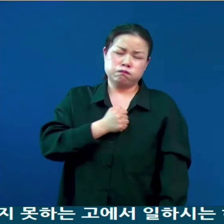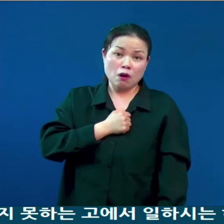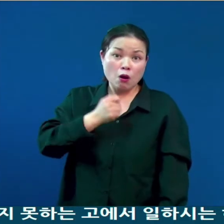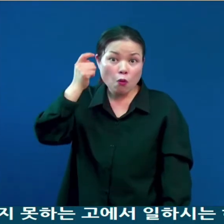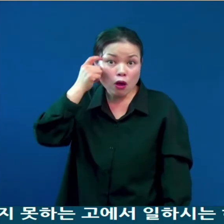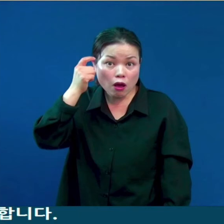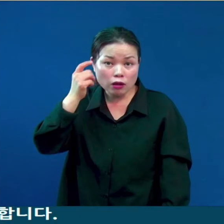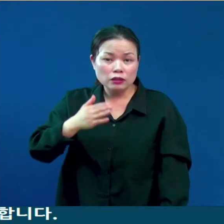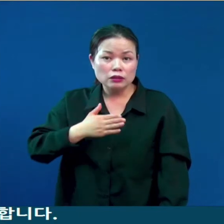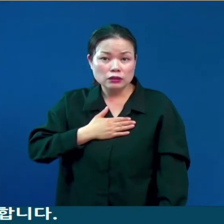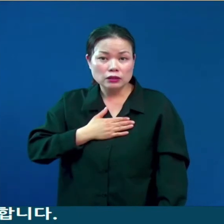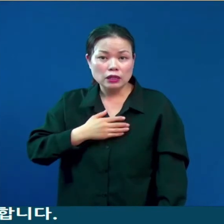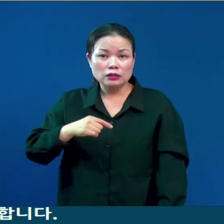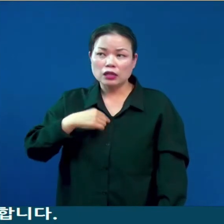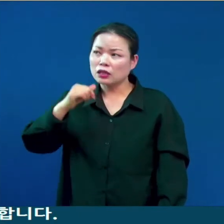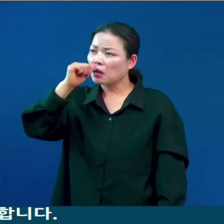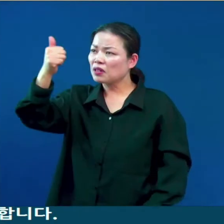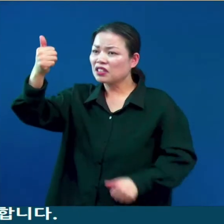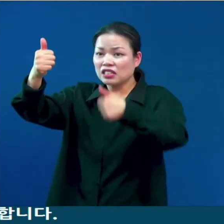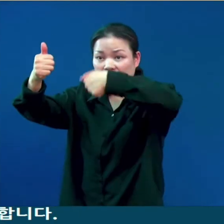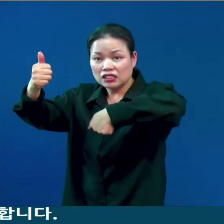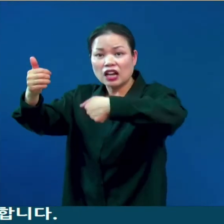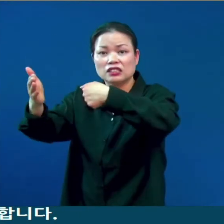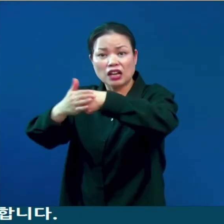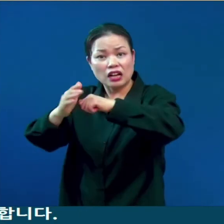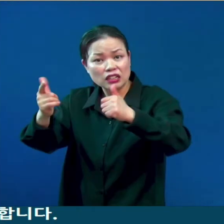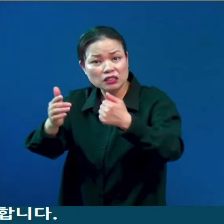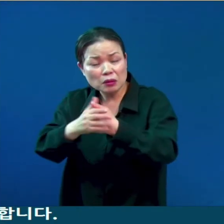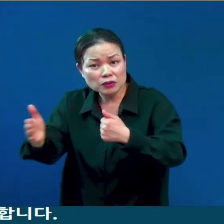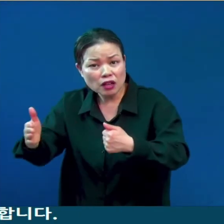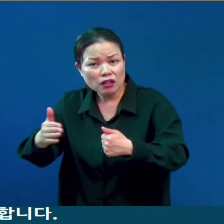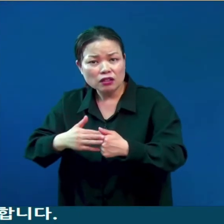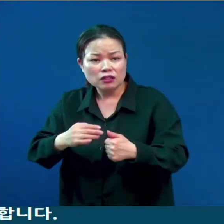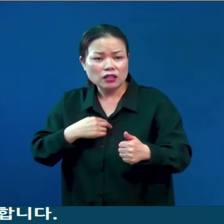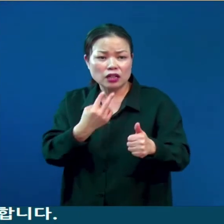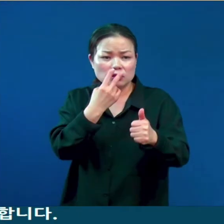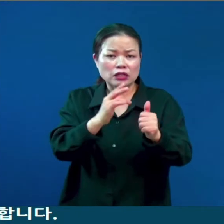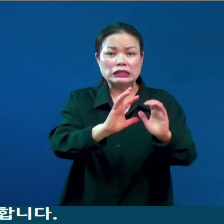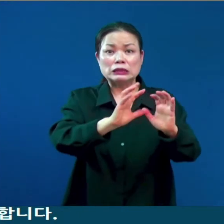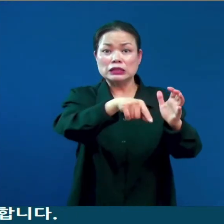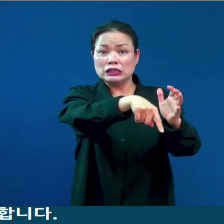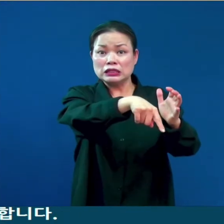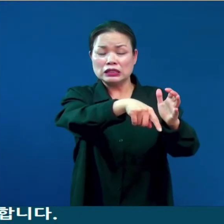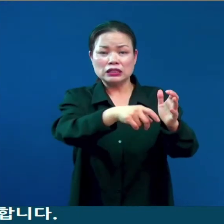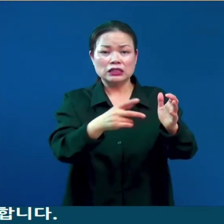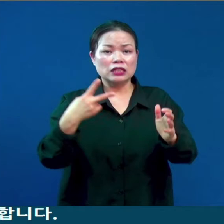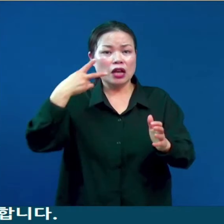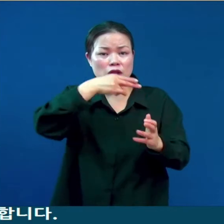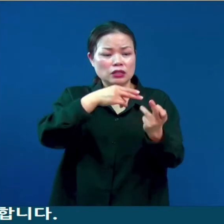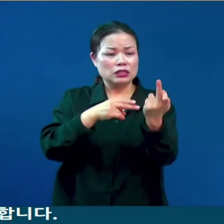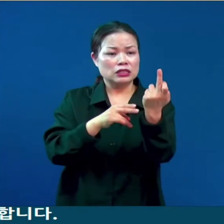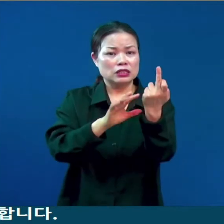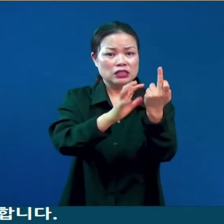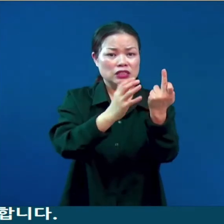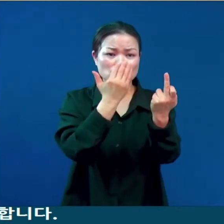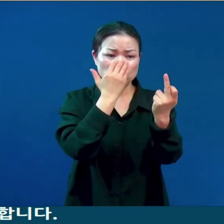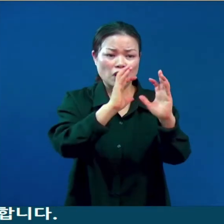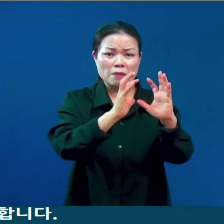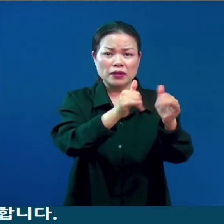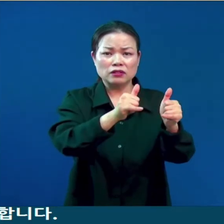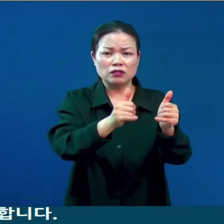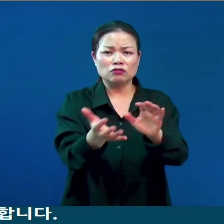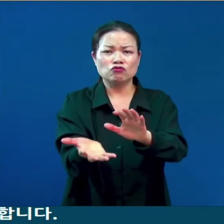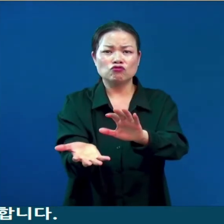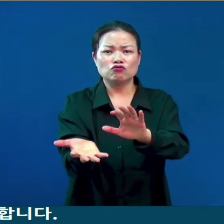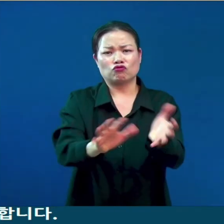왜요? 자기가 그 하만에게 인사하지 않았다는 것 때문에 자기의 목숨뿐만 아니라 자기의 모든 유다 백성들이 다